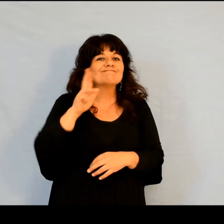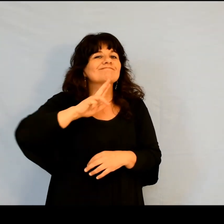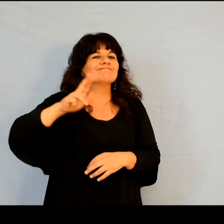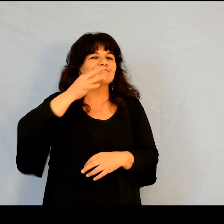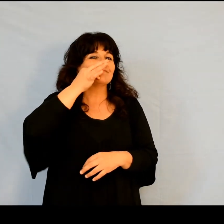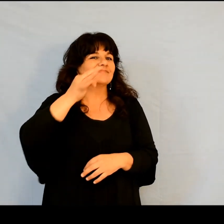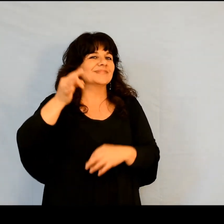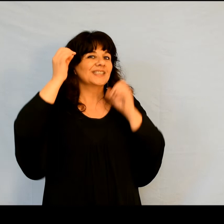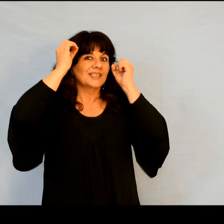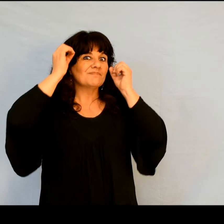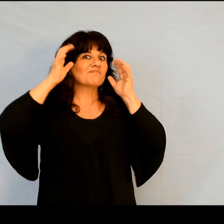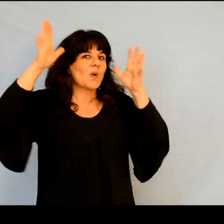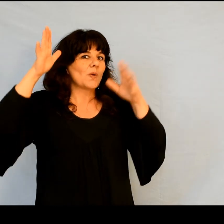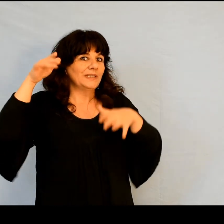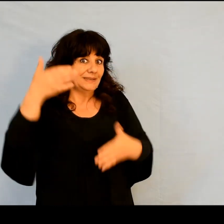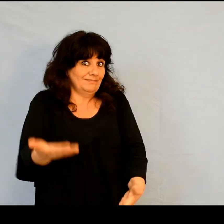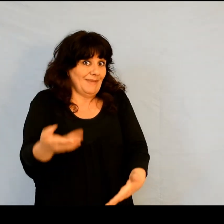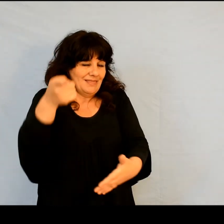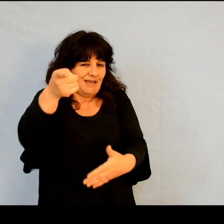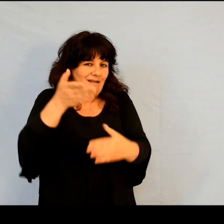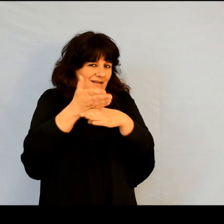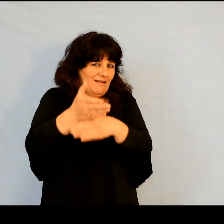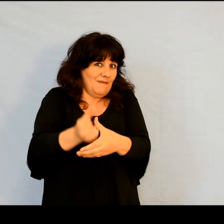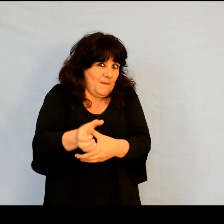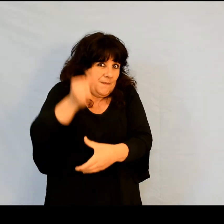les Égyptiens, leurs chars et leurs guerriers. »